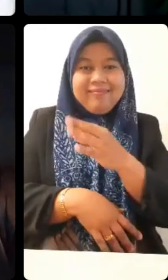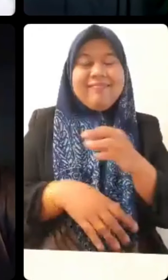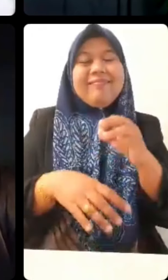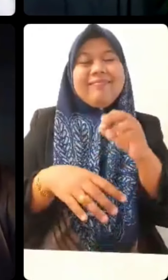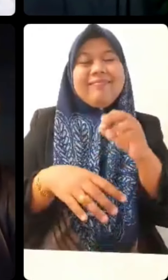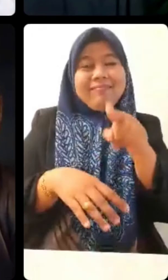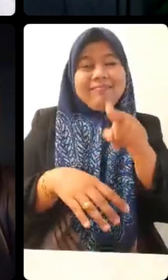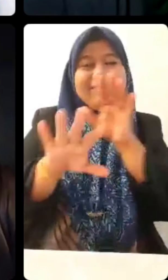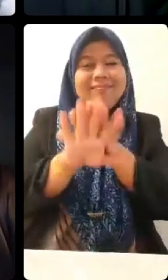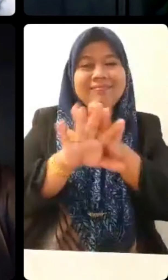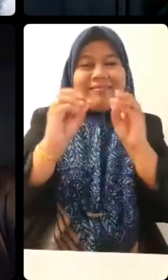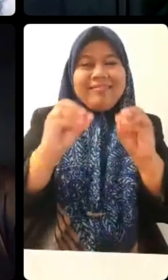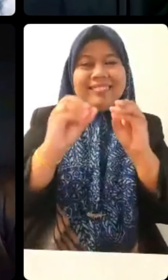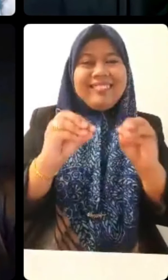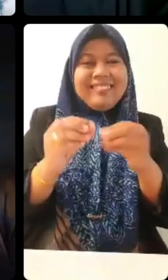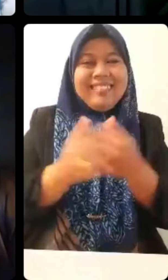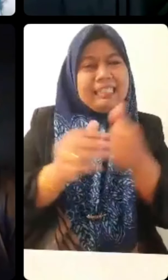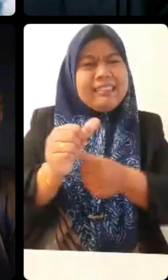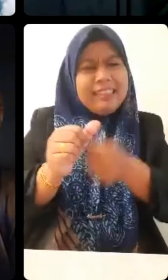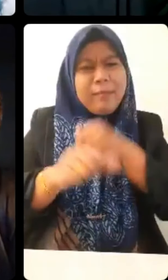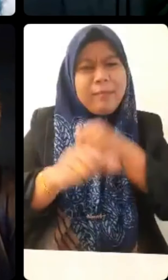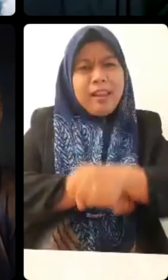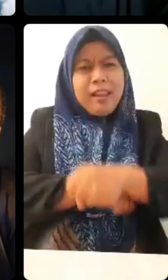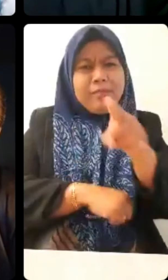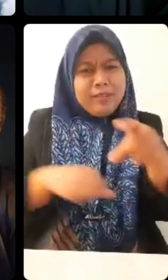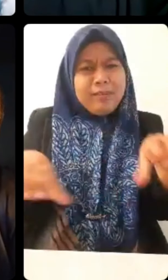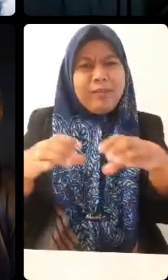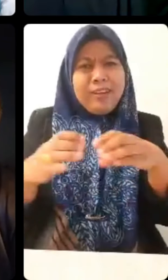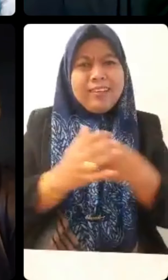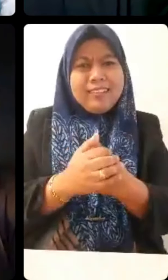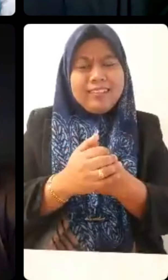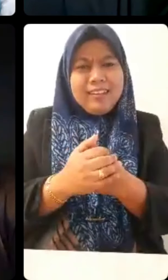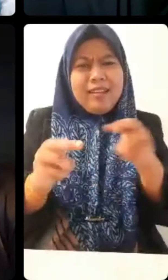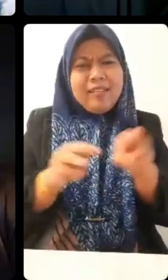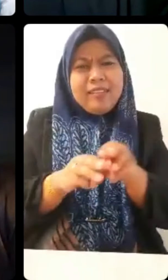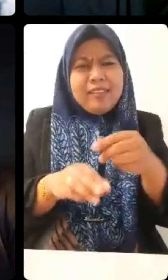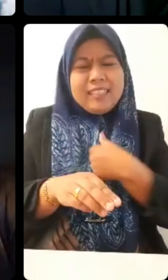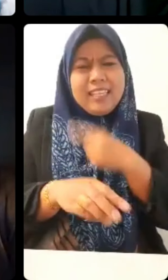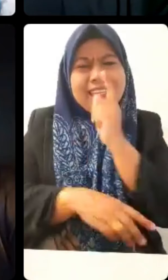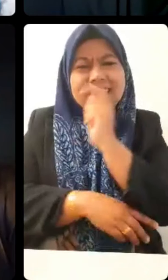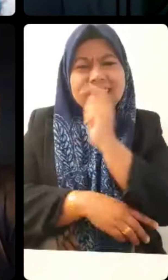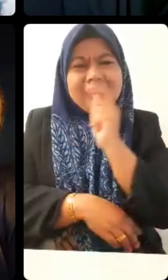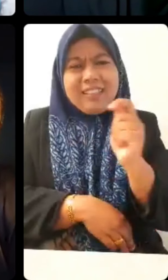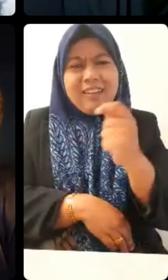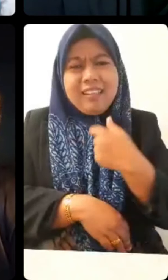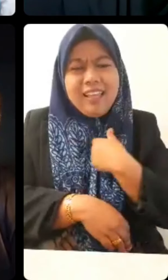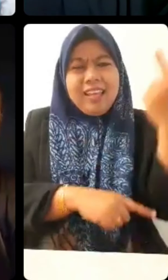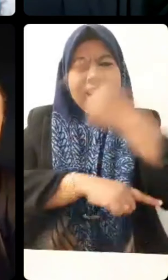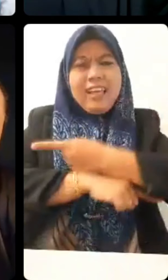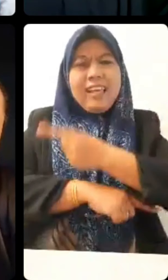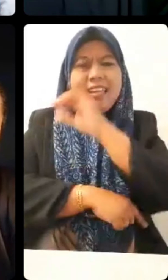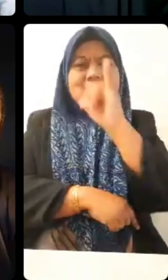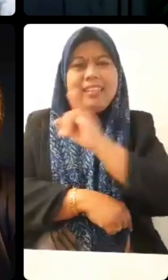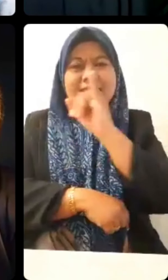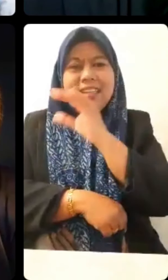Dia setiap malam dia selalu buat. Macam saya dekat TikTok setiap hari Isnin, Rabu dan Jumaat. Itu